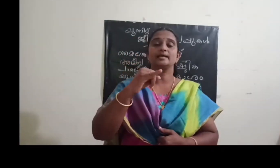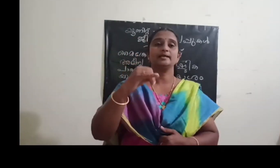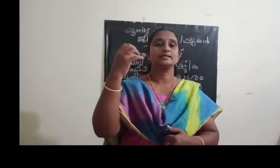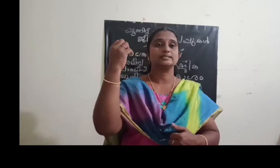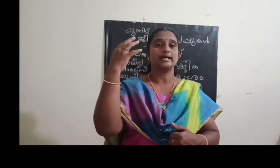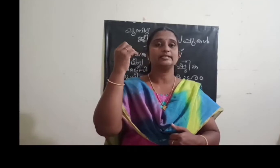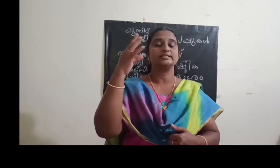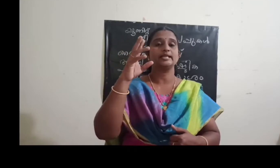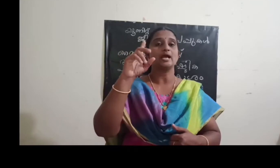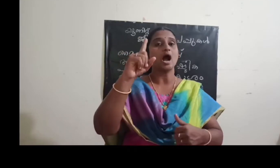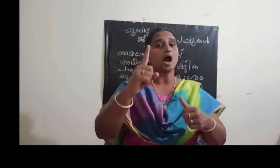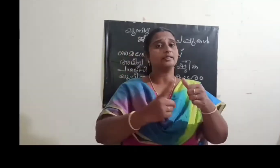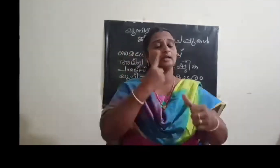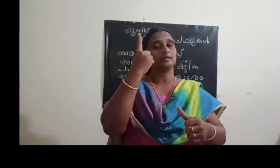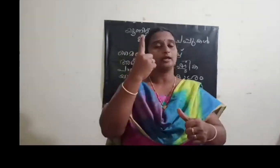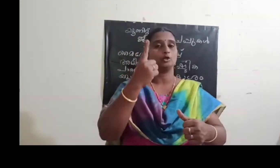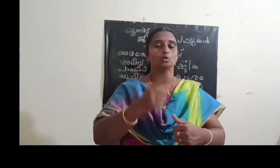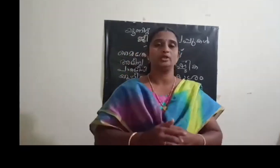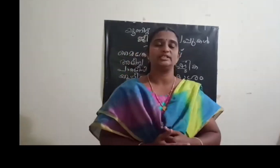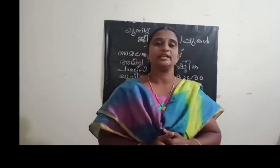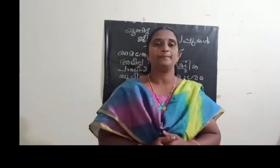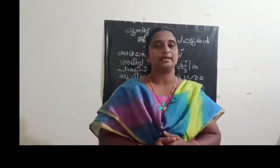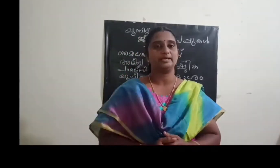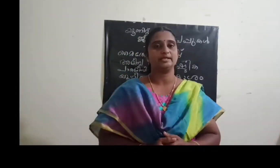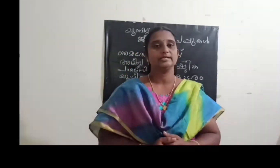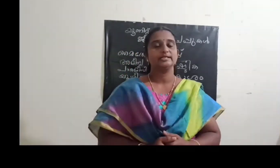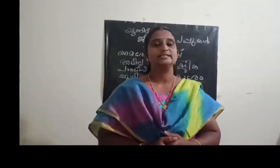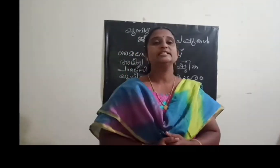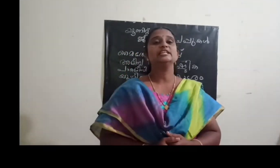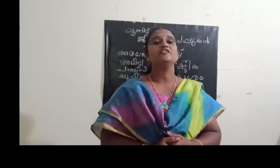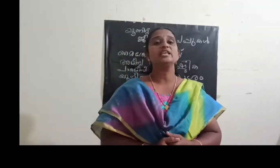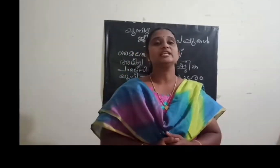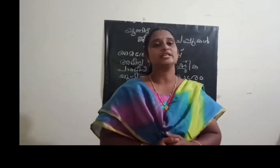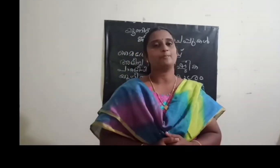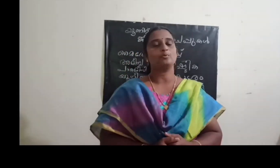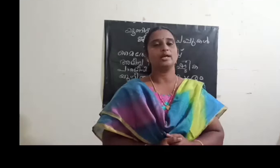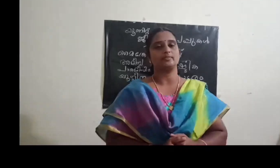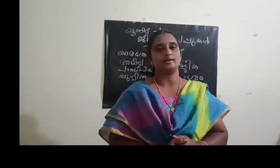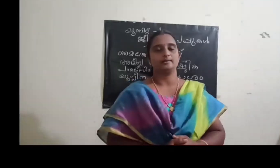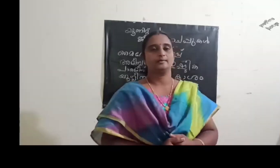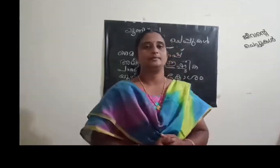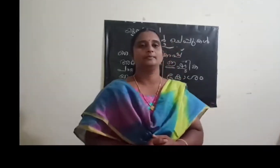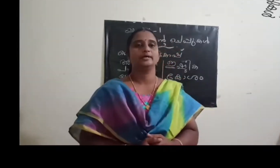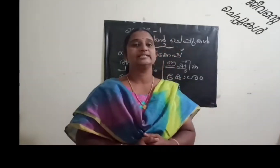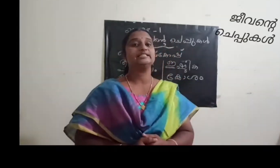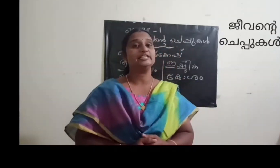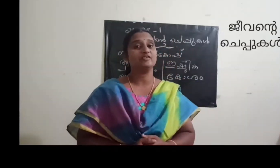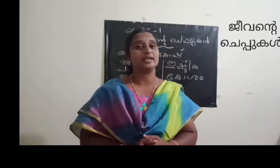6ാം ക്ലാസ്സിലെ സയൻസിന്റെ ആദ്യത്തെ യൂണിറ്റിന്റെ പേര് ജീവന്റെ ചെപ്പുകൾ എന്നാണ്.